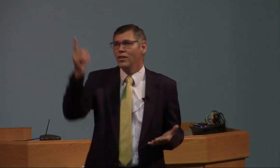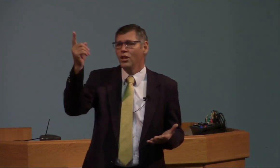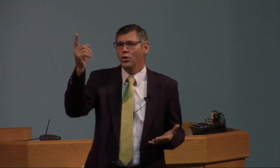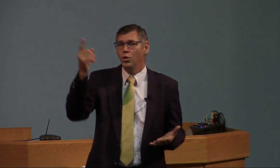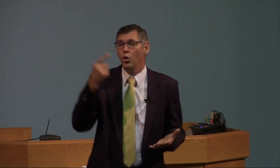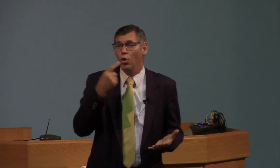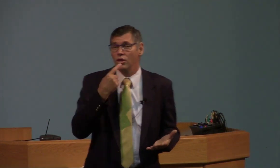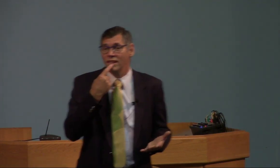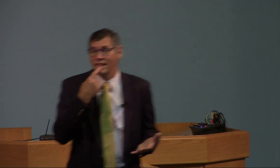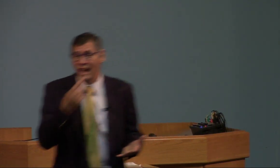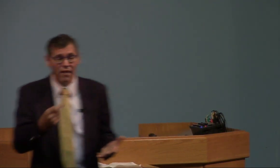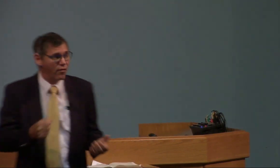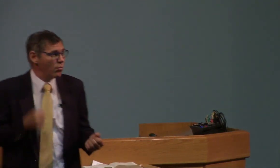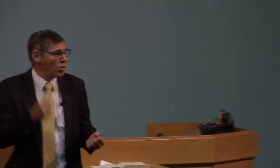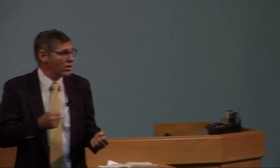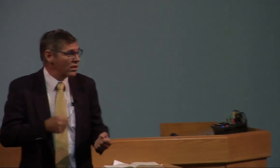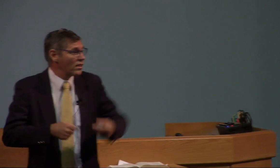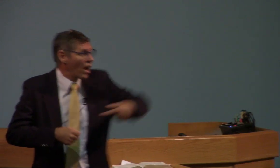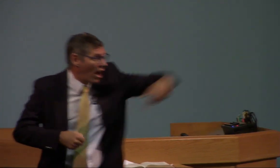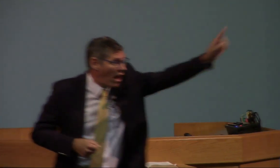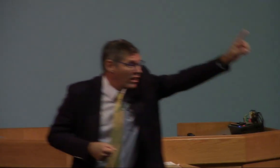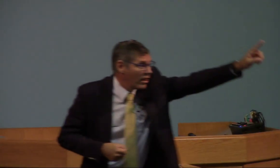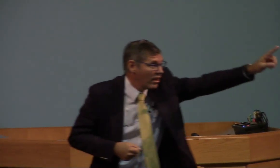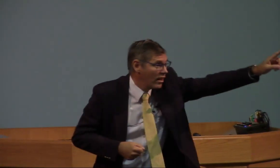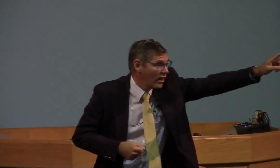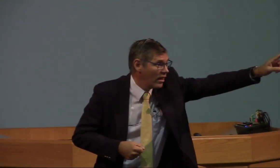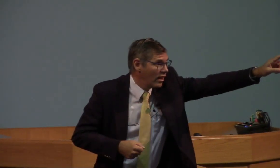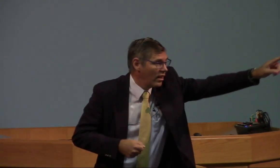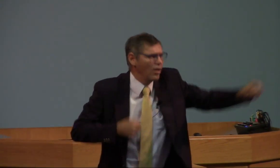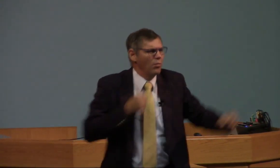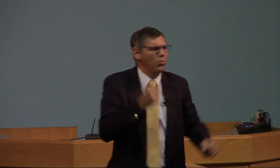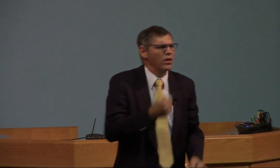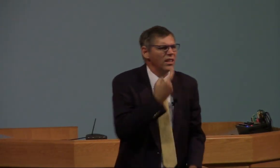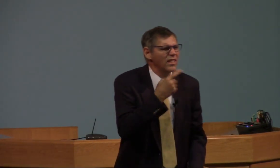Toe God sê vir Moses, gaan. Moses sê wat?